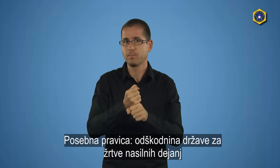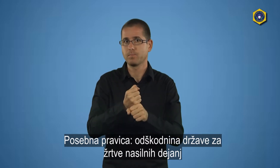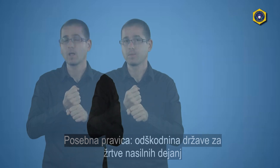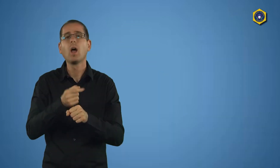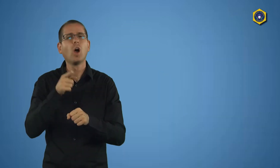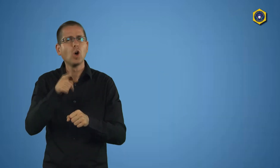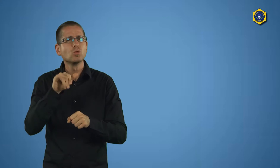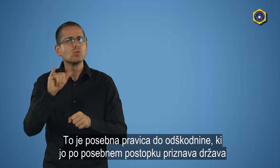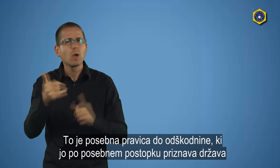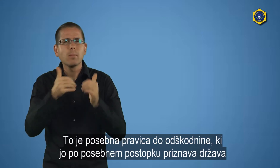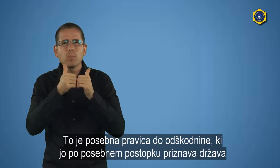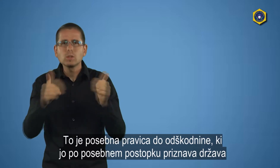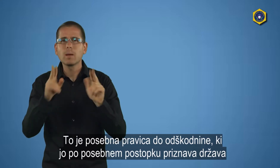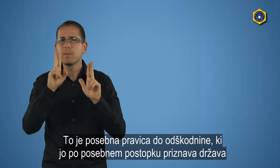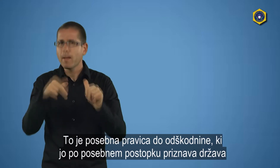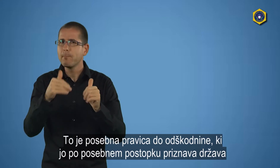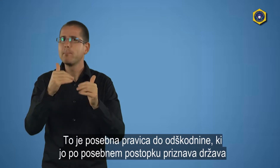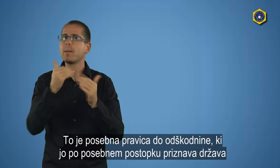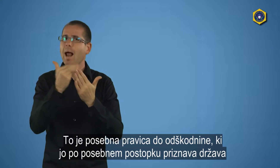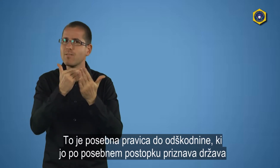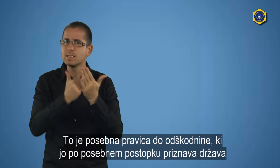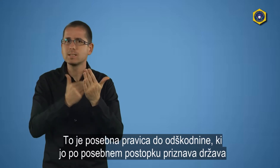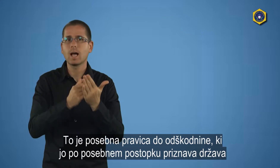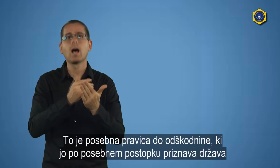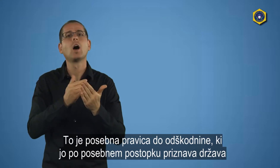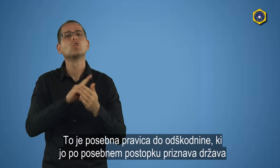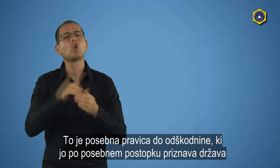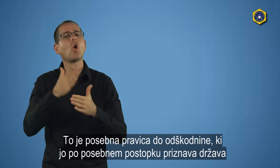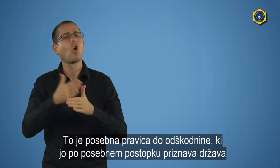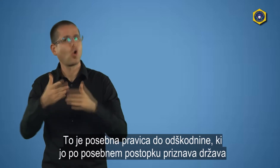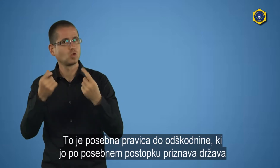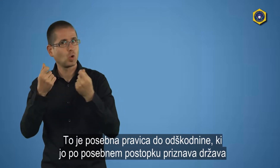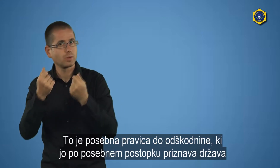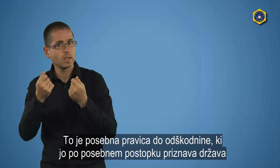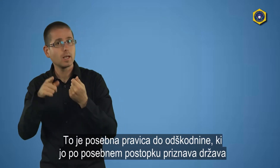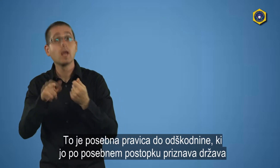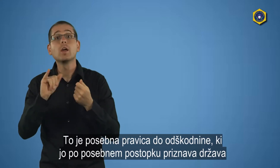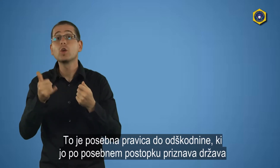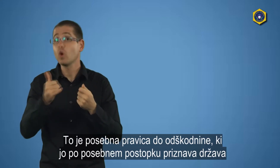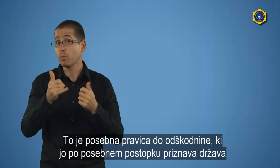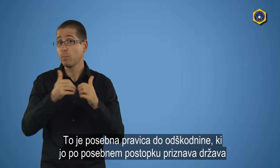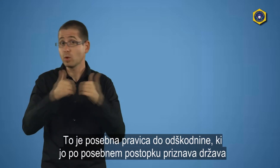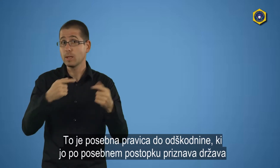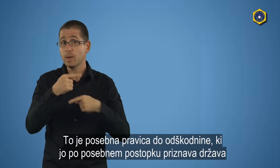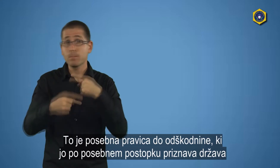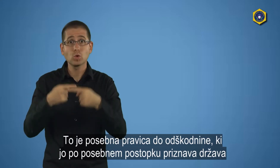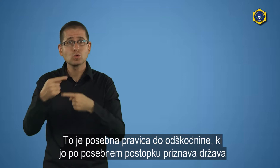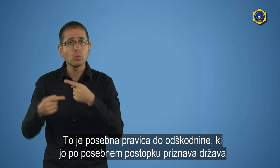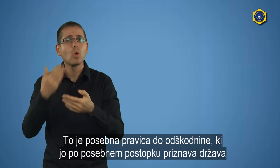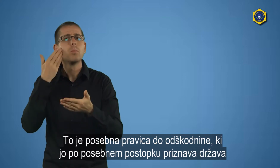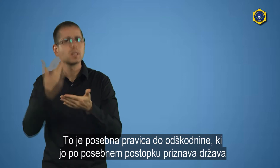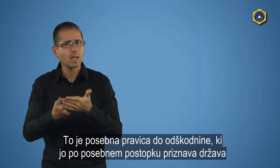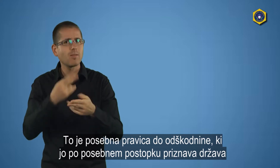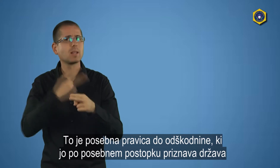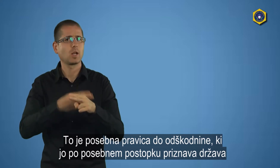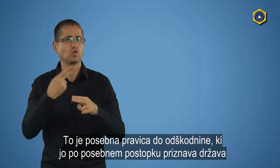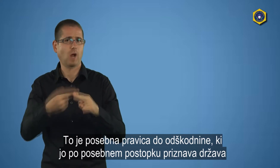To je posebna pravica do odškodnine, ki jo po posebnem postopku priznava država žrtvam nasilnih